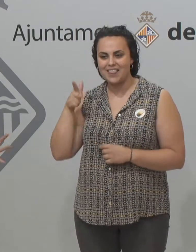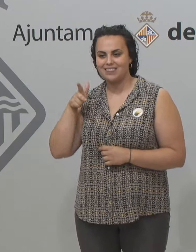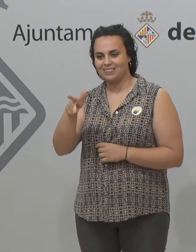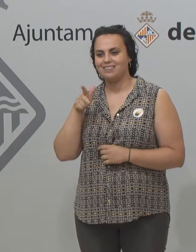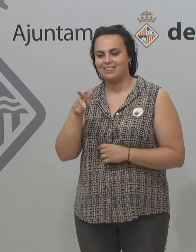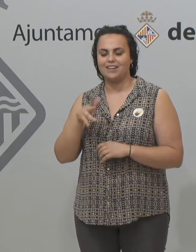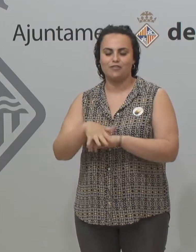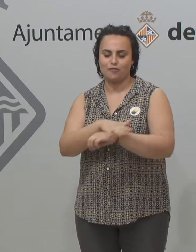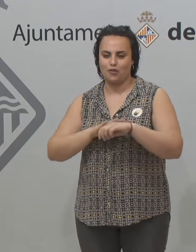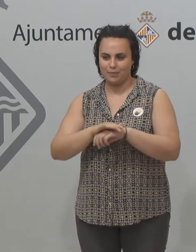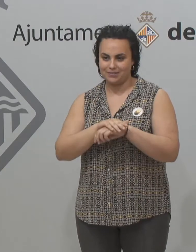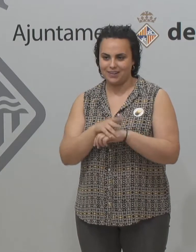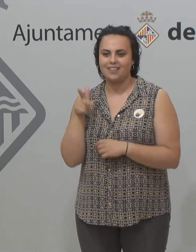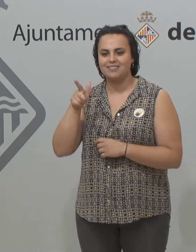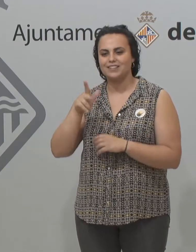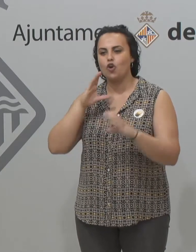amb l'entorn.